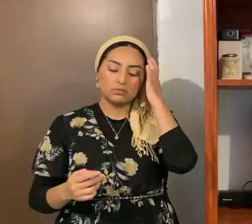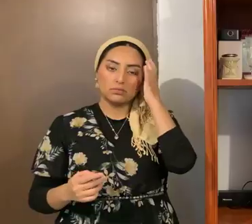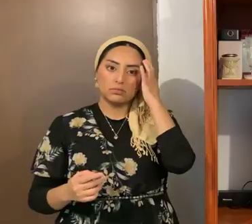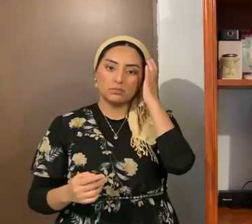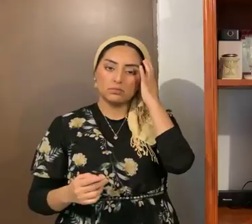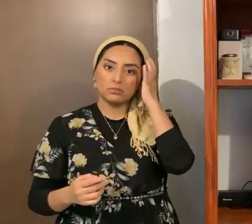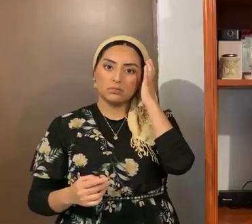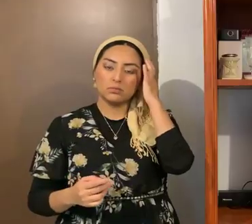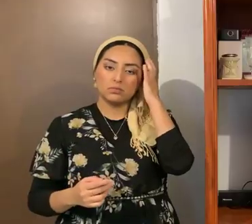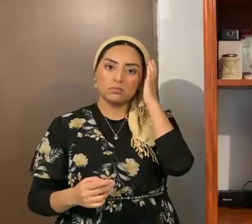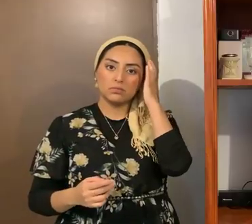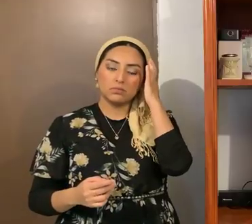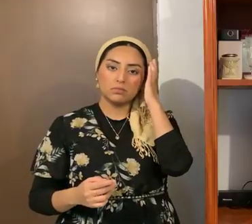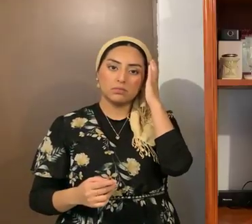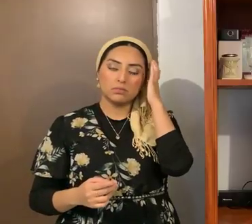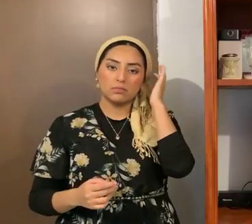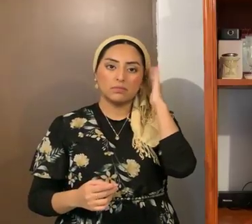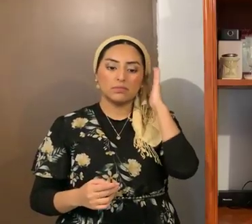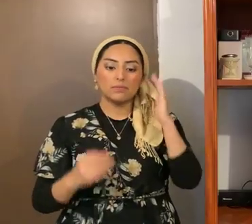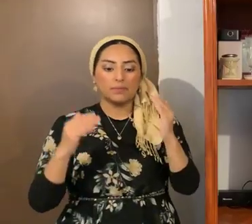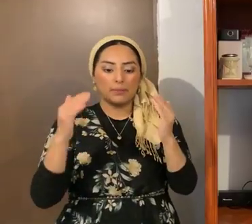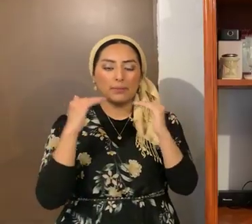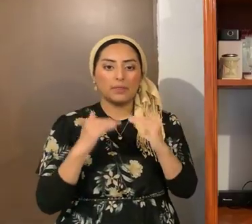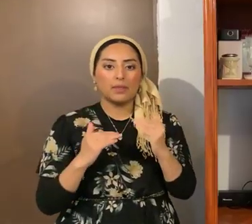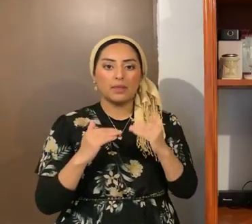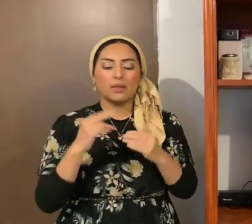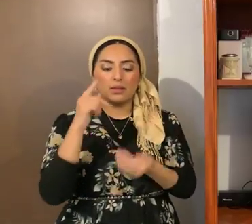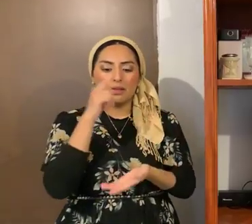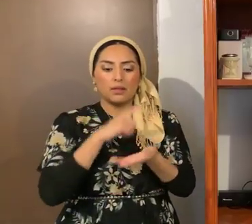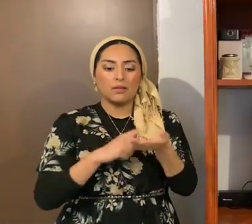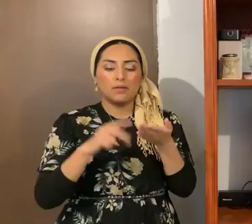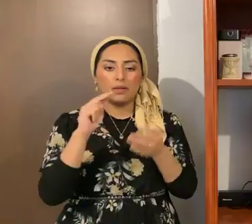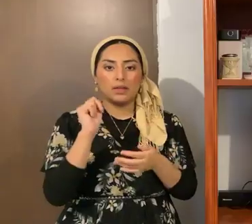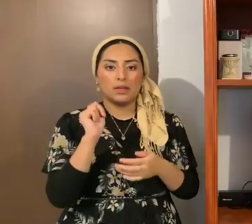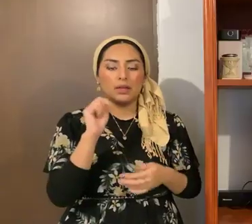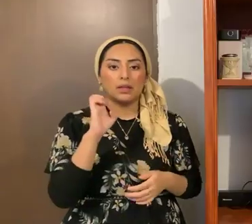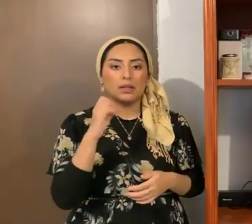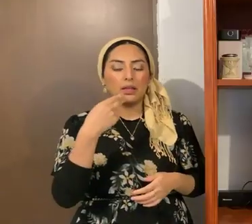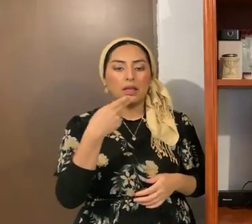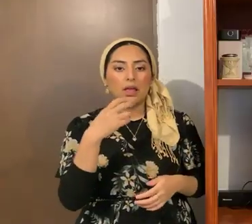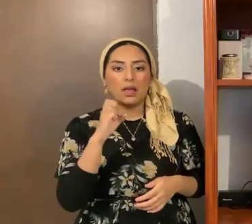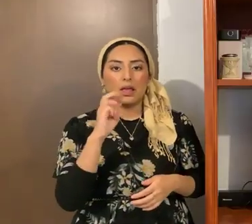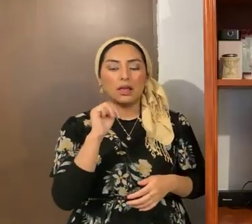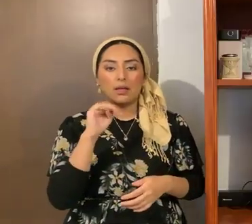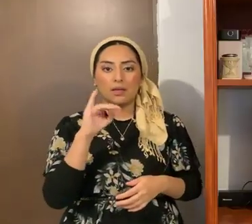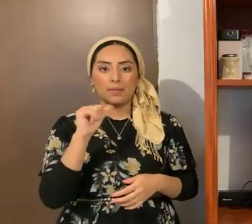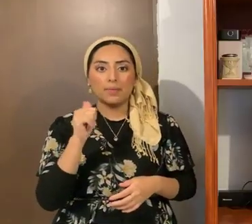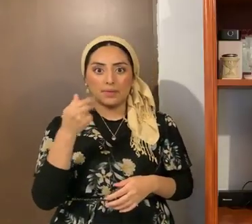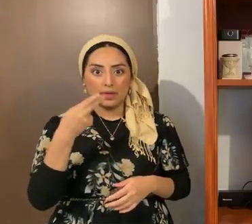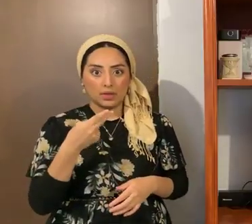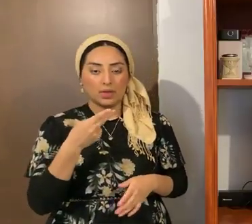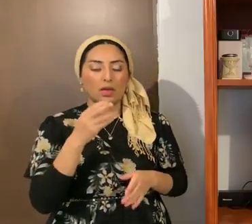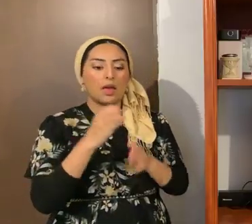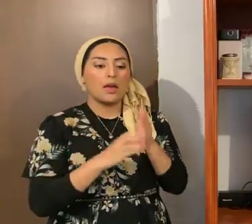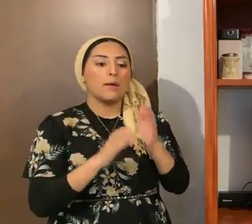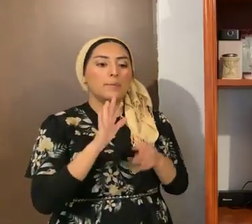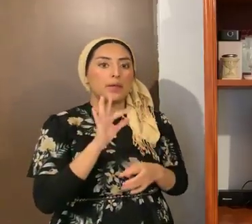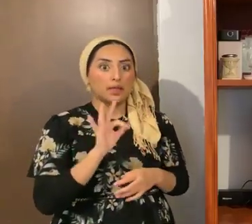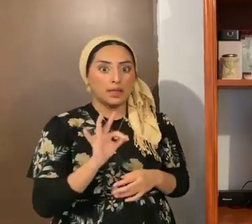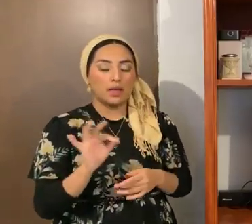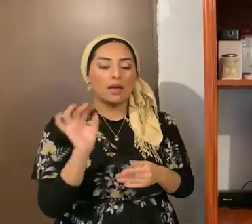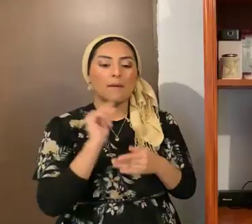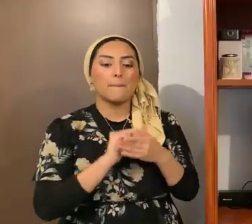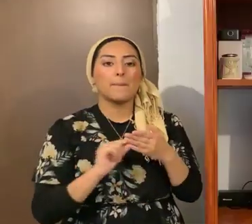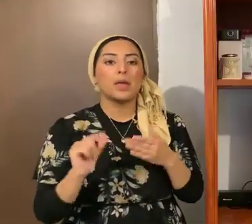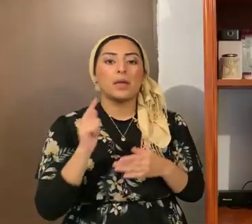la Torah. Vamos a ir a Nehemías, por favor, a Nehemías en el capítulo 9,